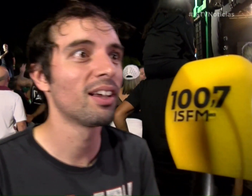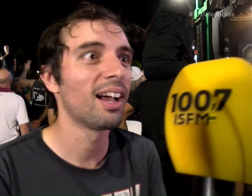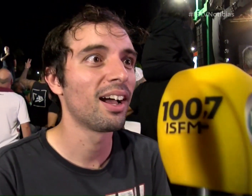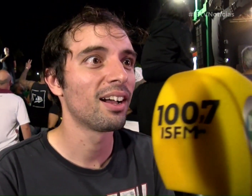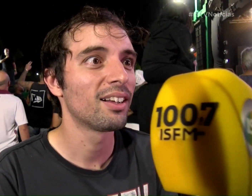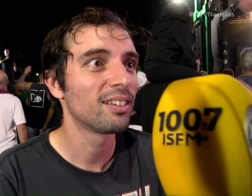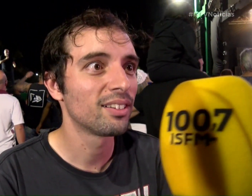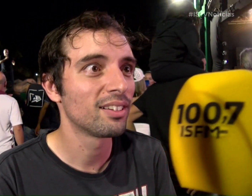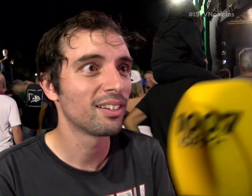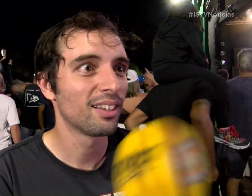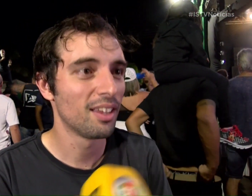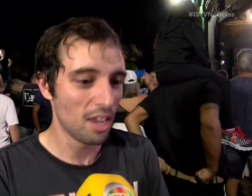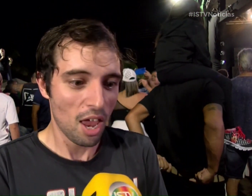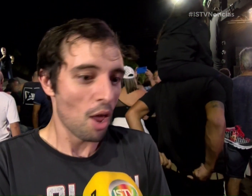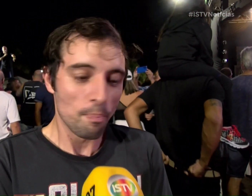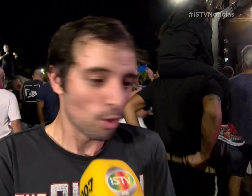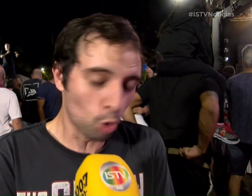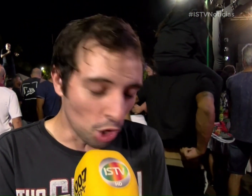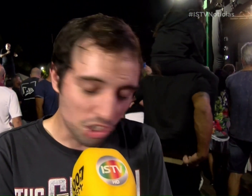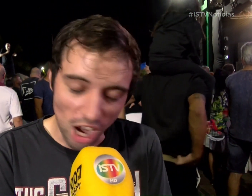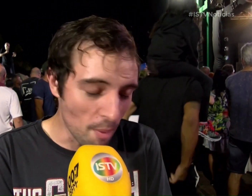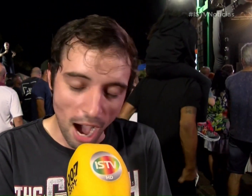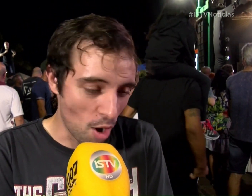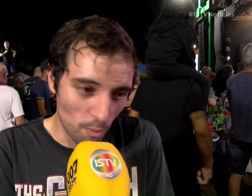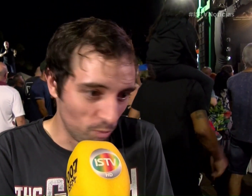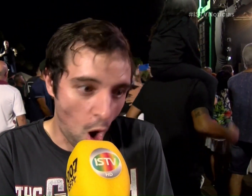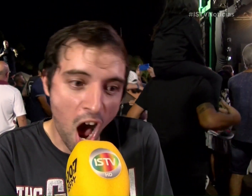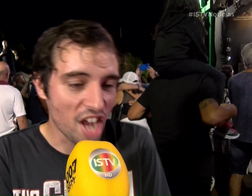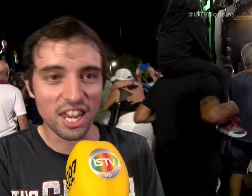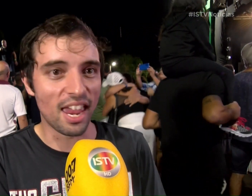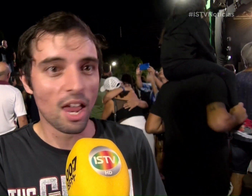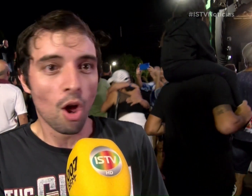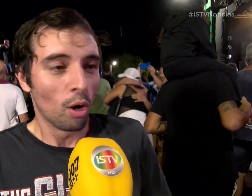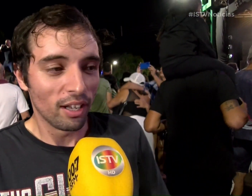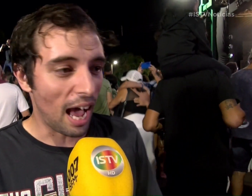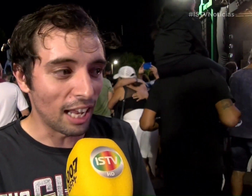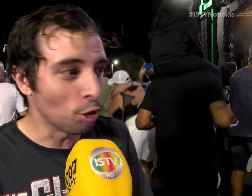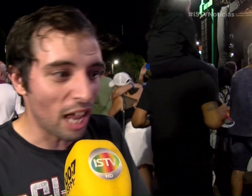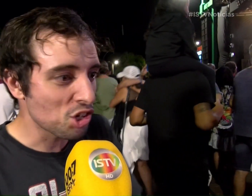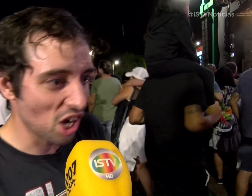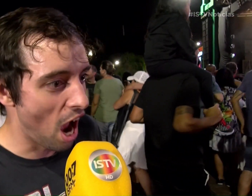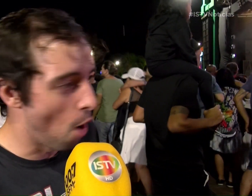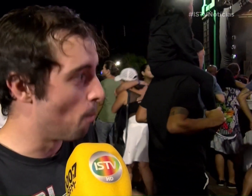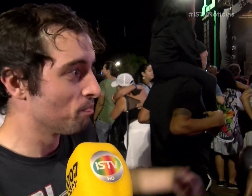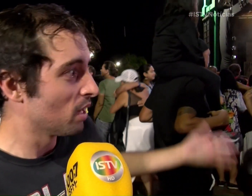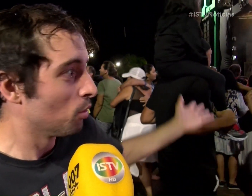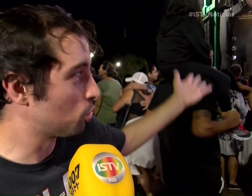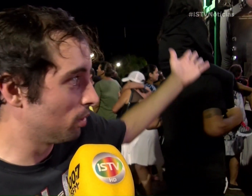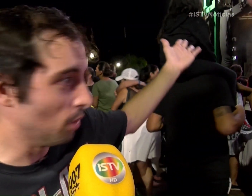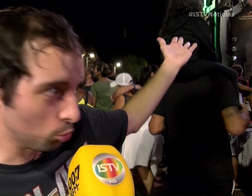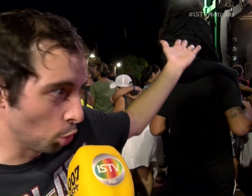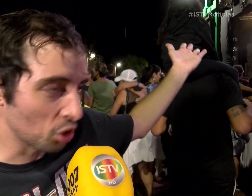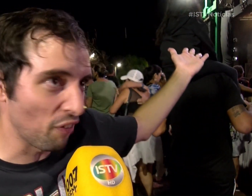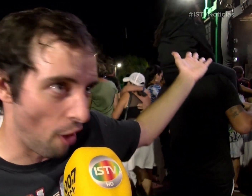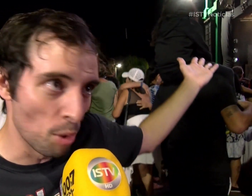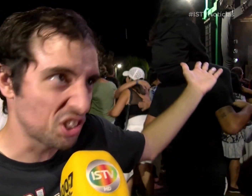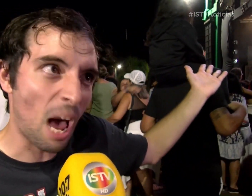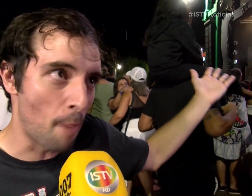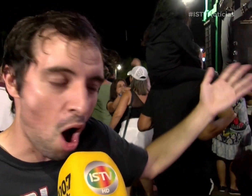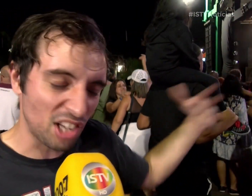veio fazer aqui? Curtir, mano, rock. Além do Legião, tudo que for música boa, a gente